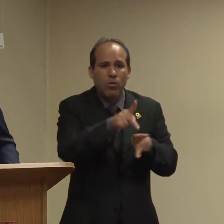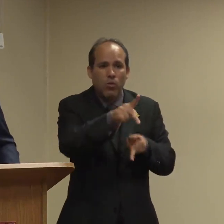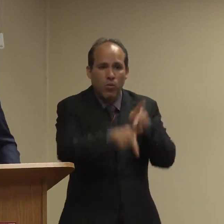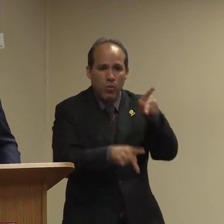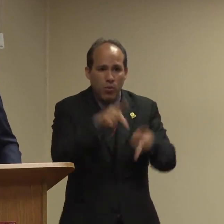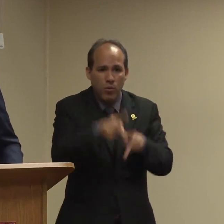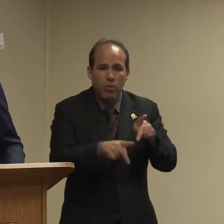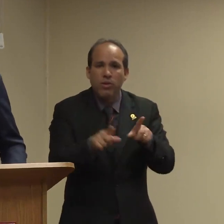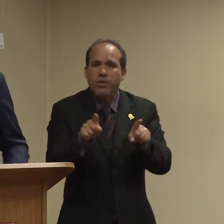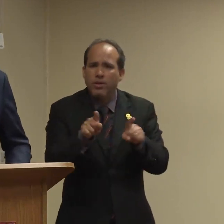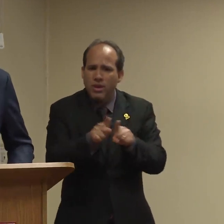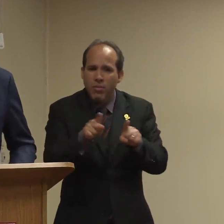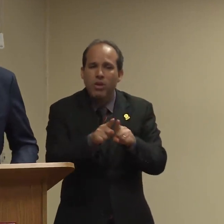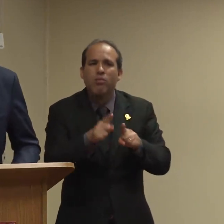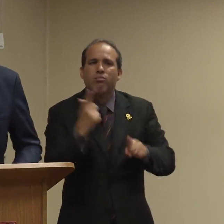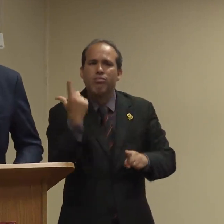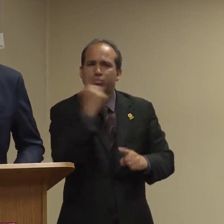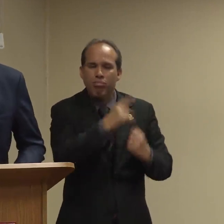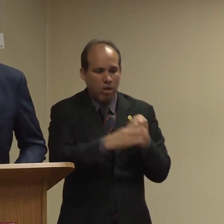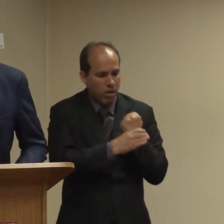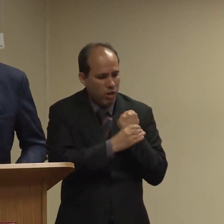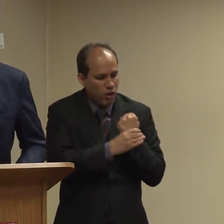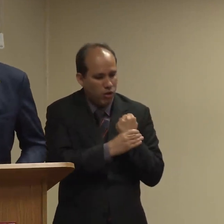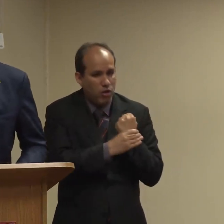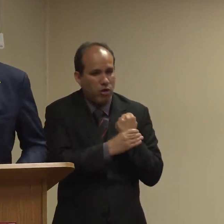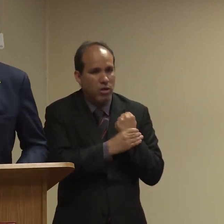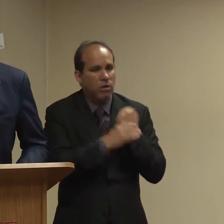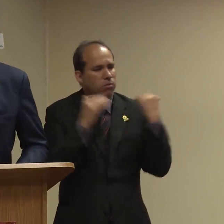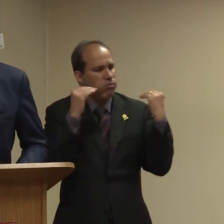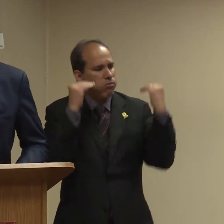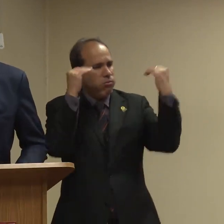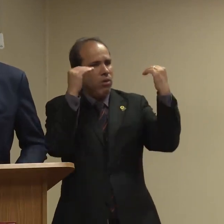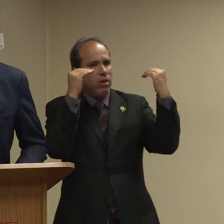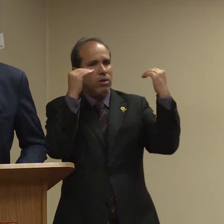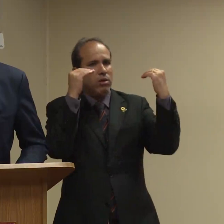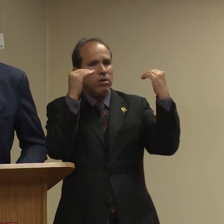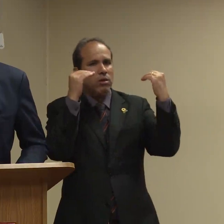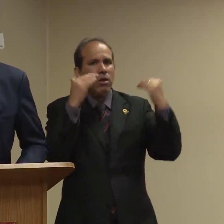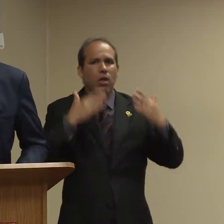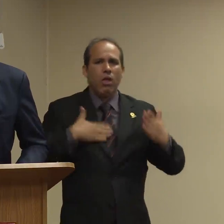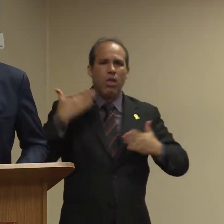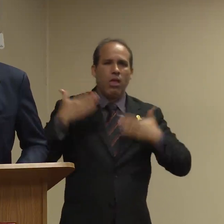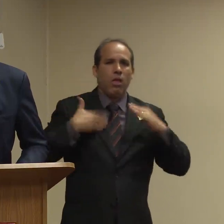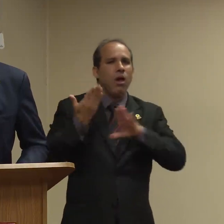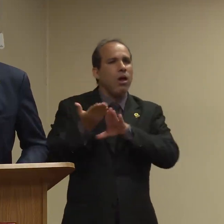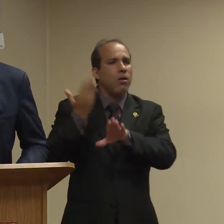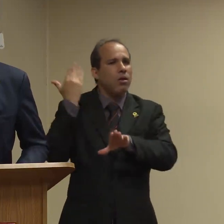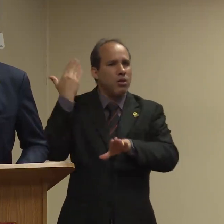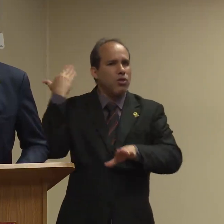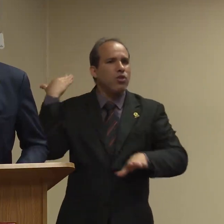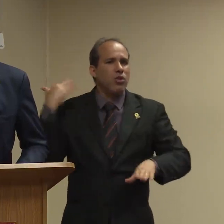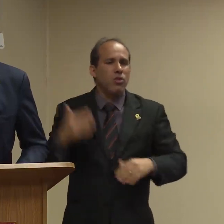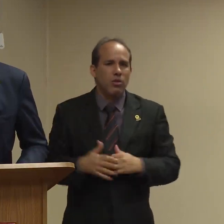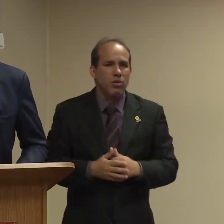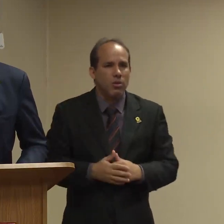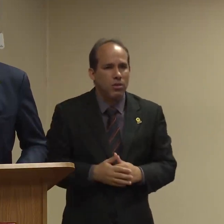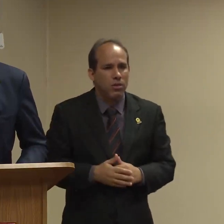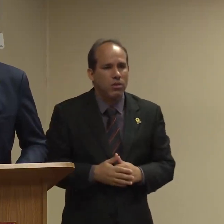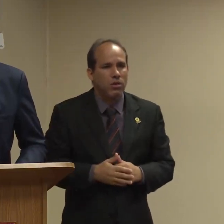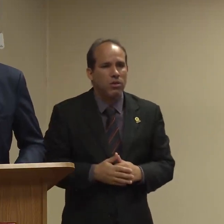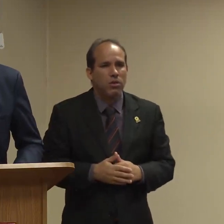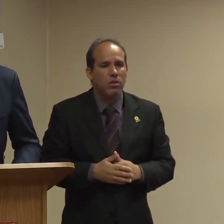e para a garantia da nossa soberania tão ameaçada como vista no corrente, no